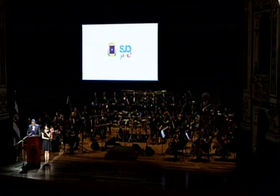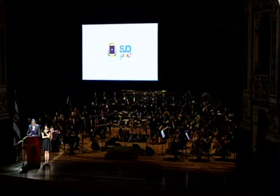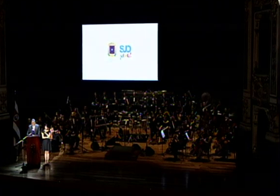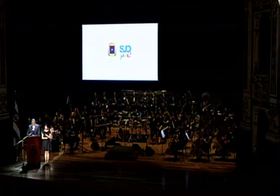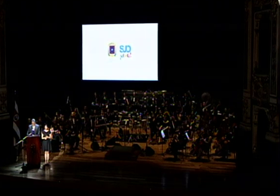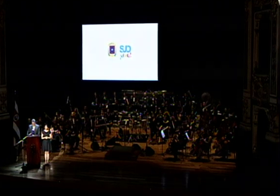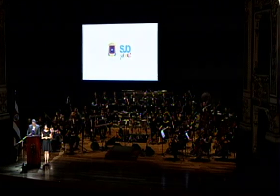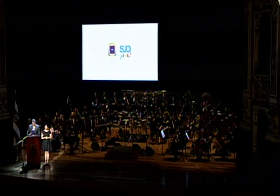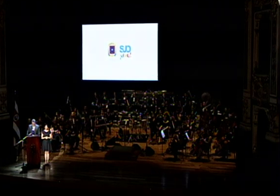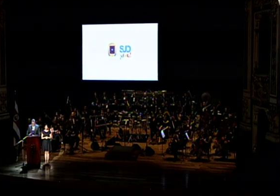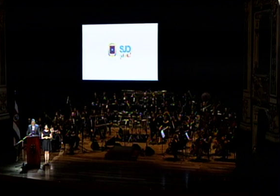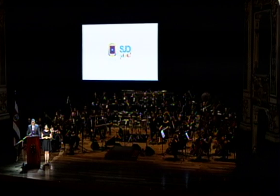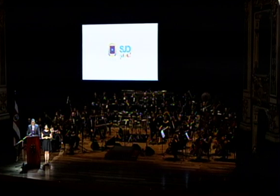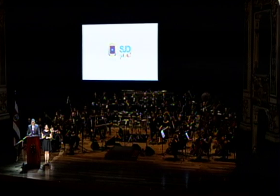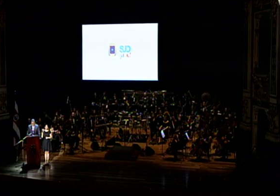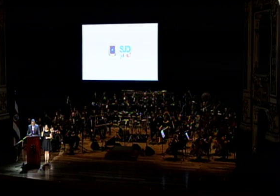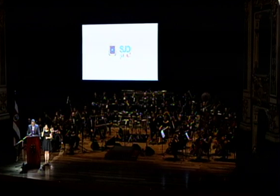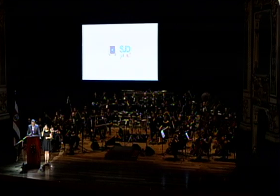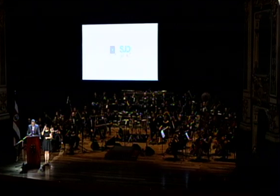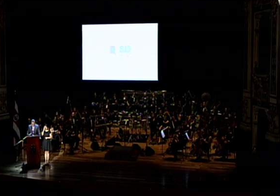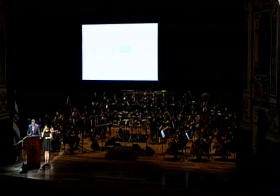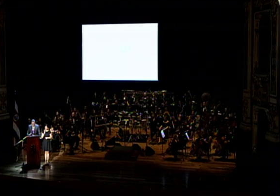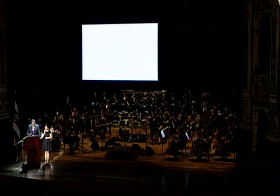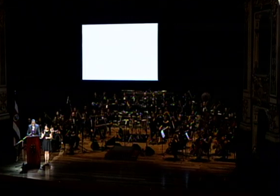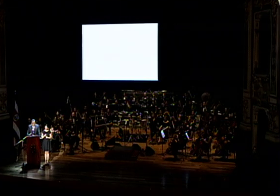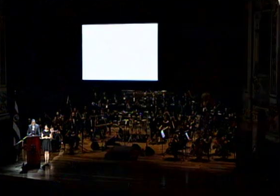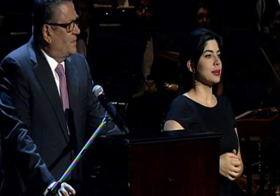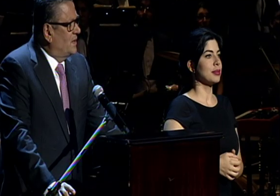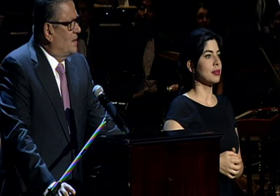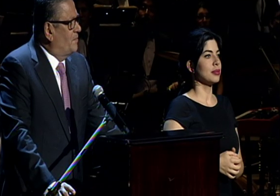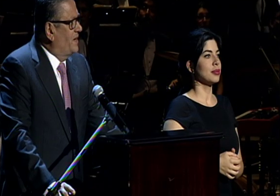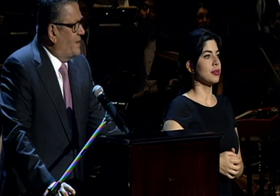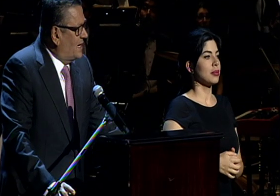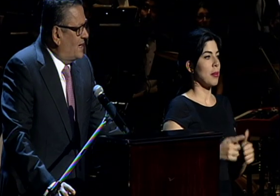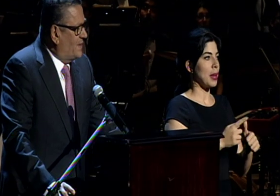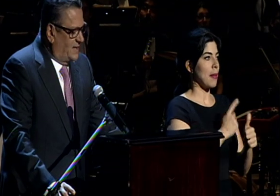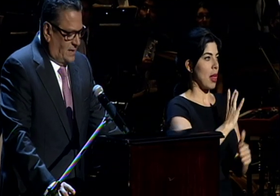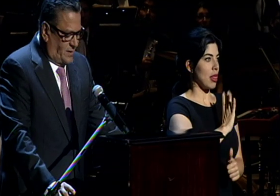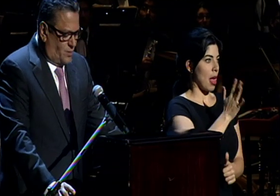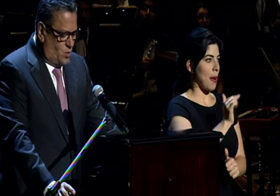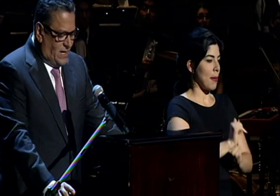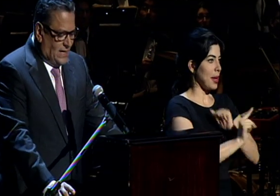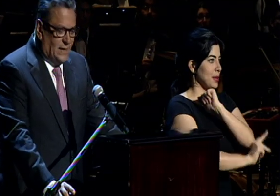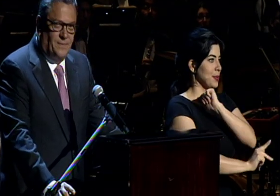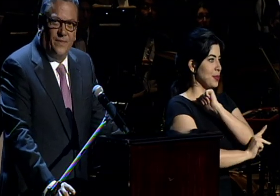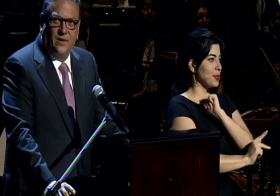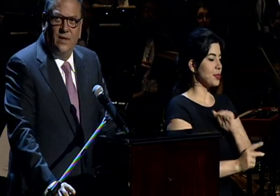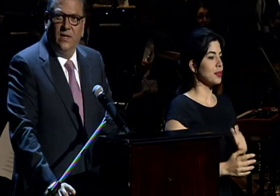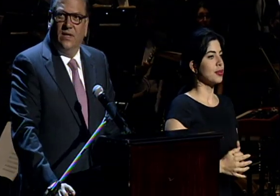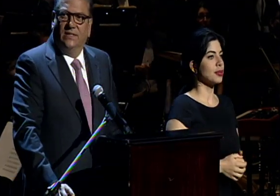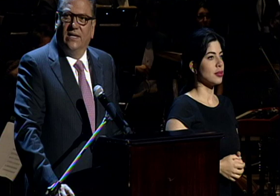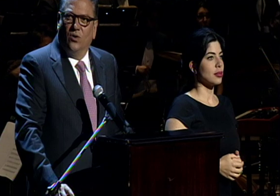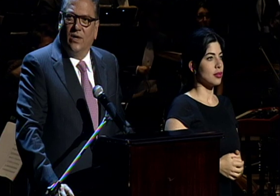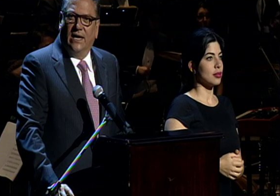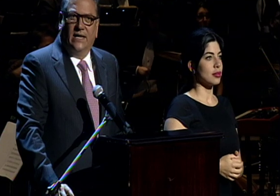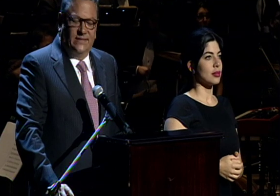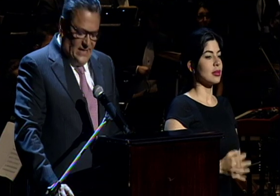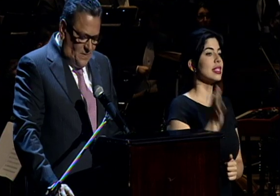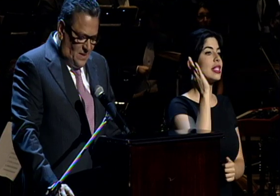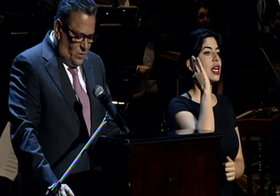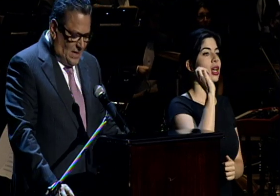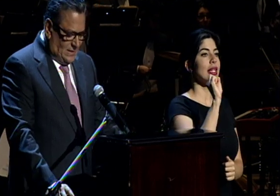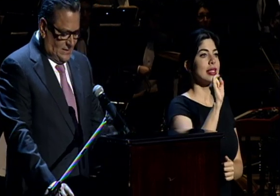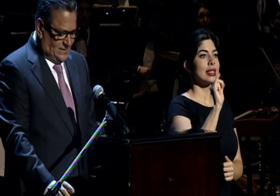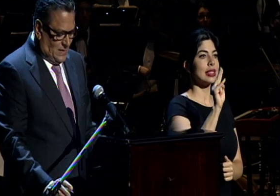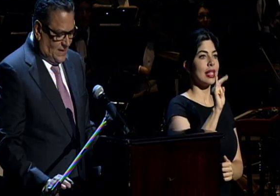República, señora Mercedes Peñas Domingo, Primera Dama de la República, señora